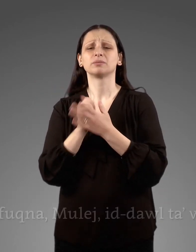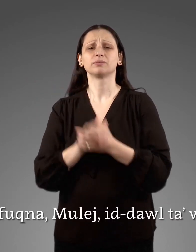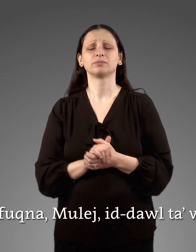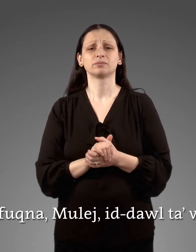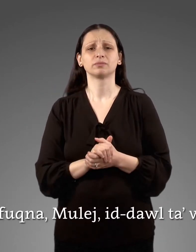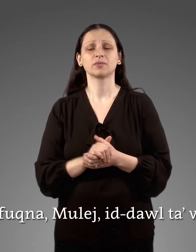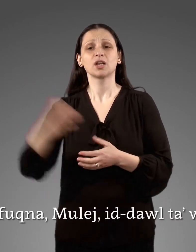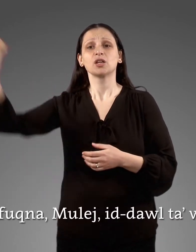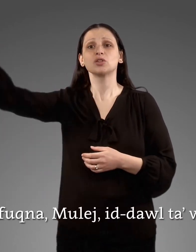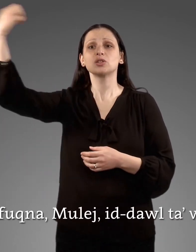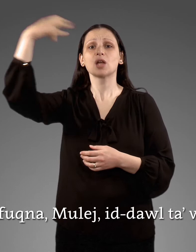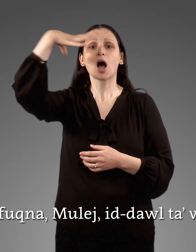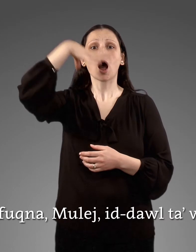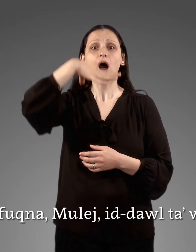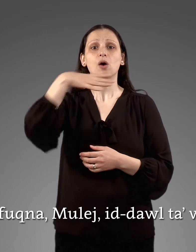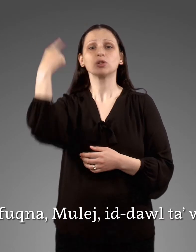Ixħed fuqna mulej id-dawl ta' wiċċek.